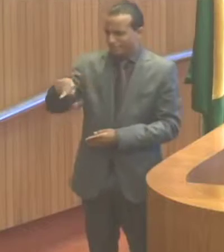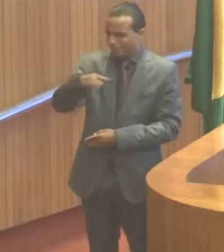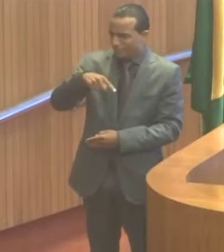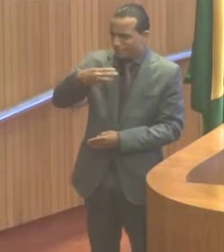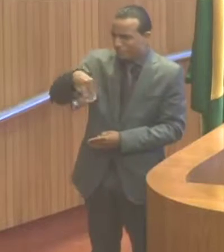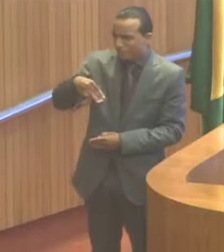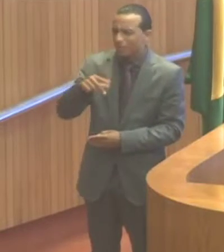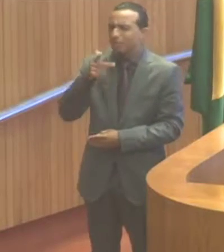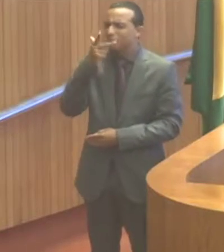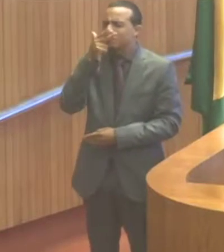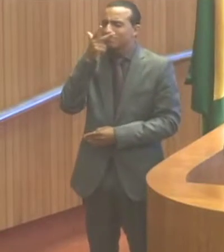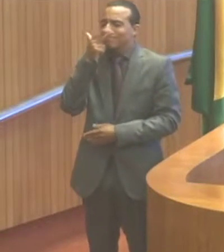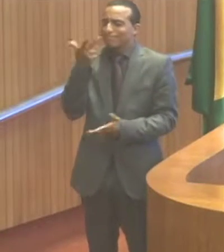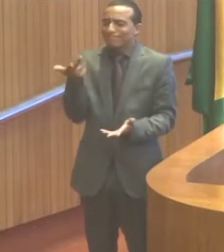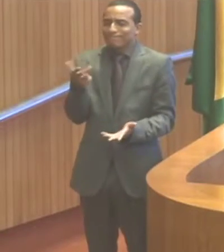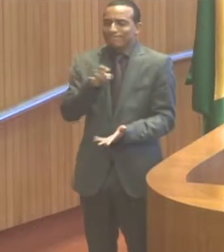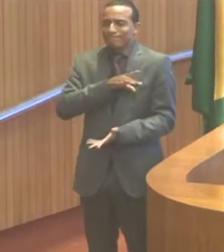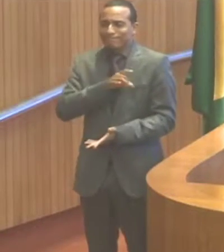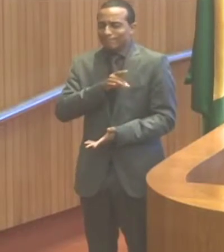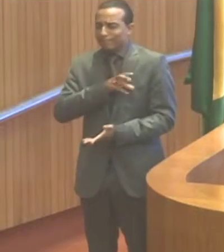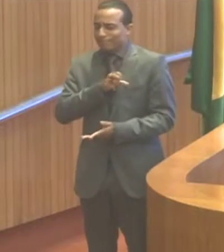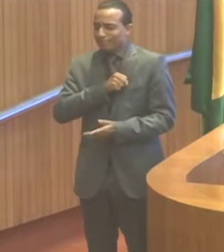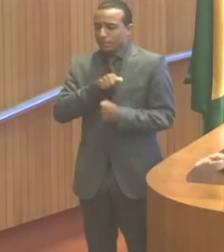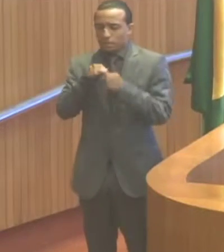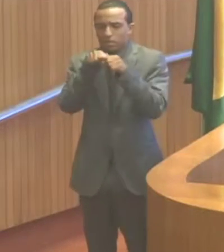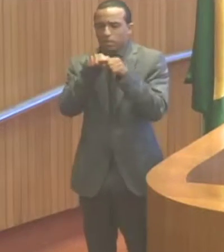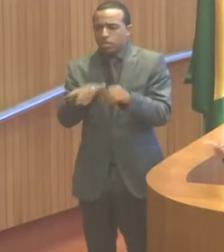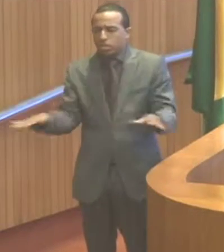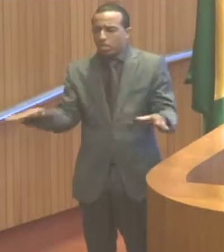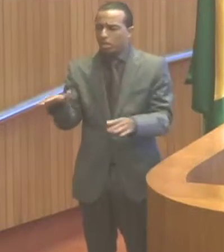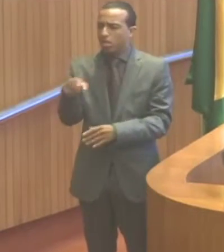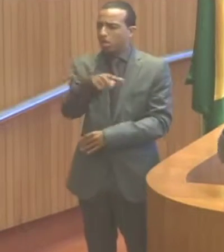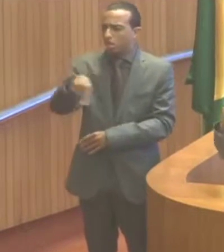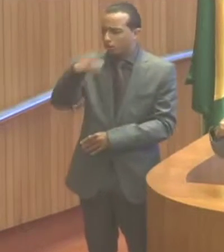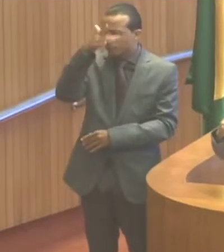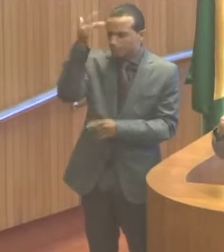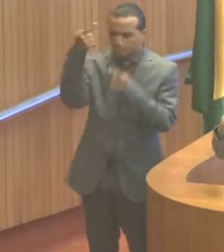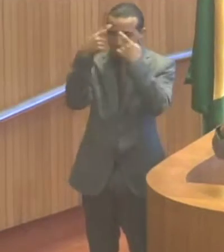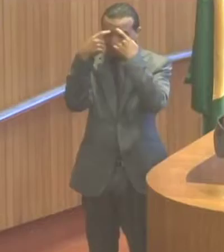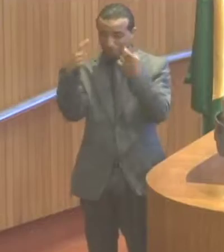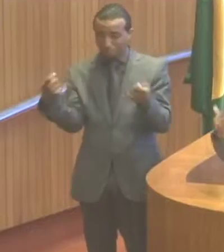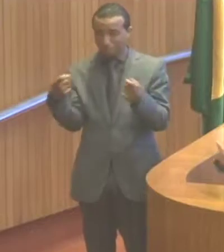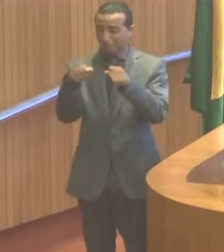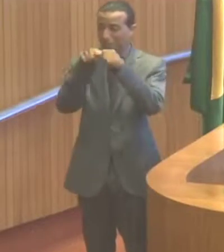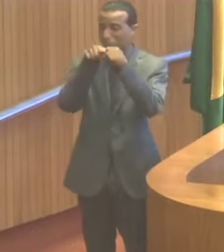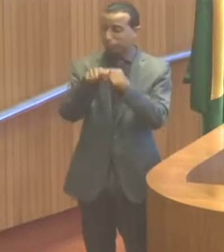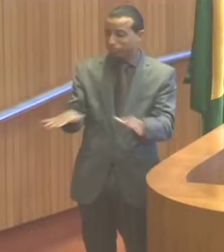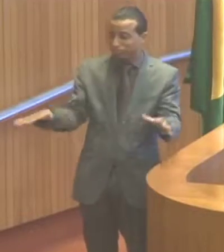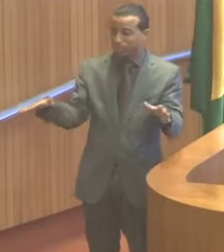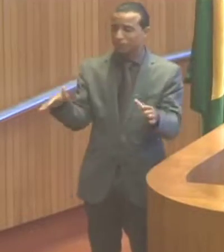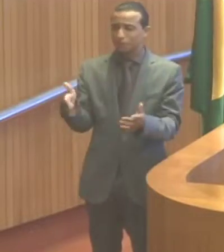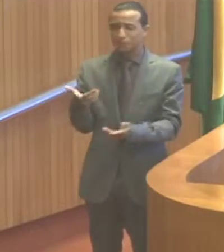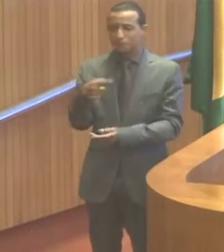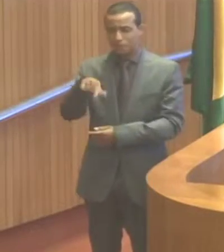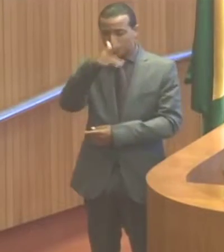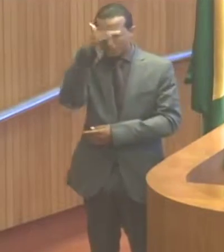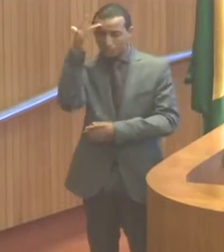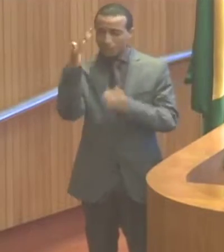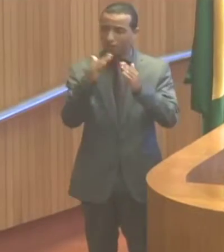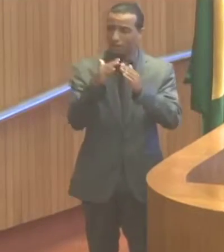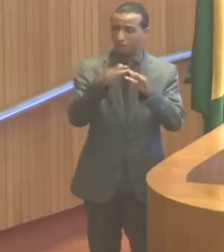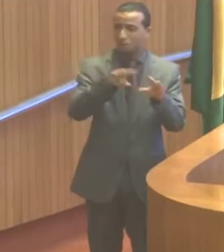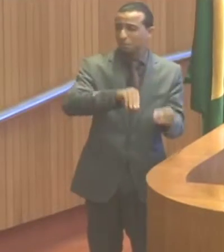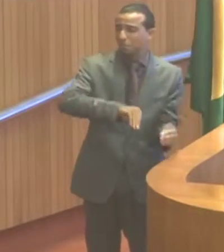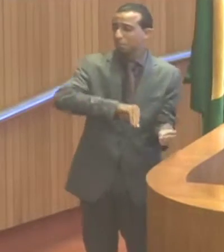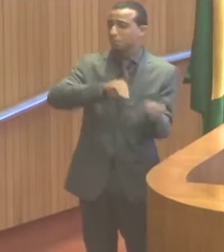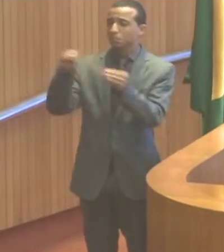de terror, que é um clima de pânico. As pessoas estão mudando, estão saindo das residências e indo, de casas e indo morar